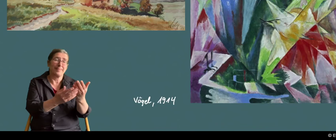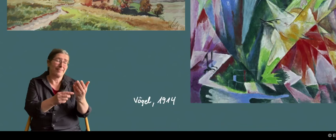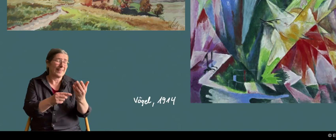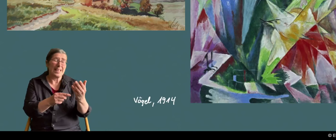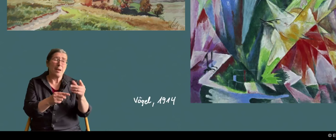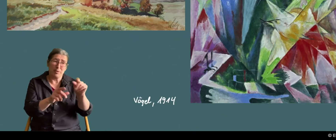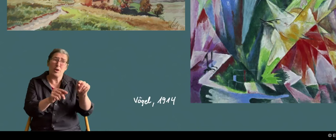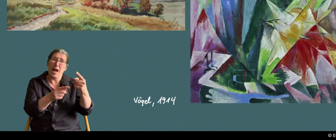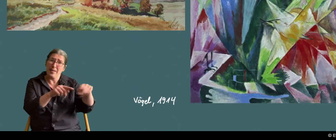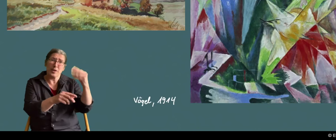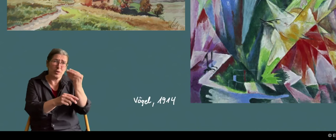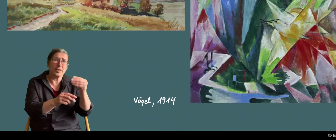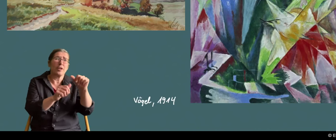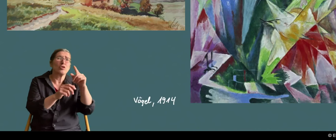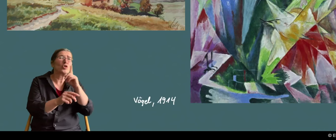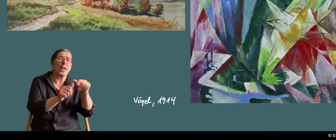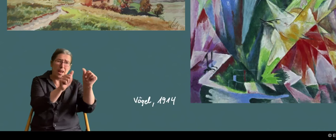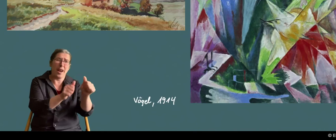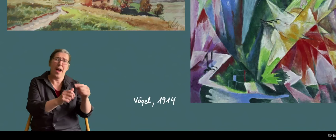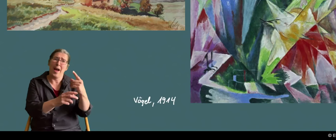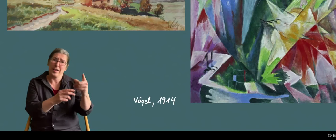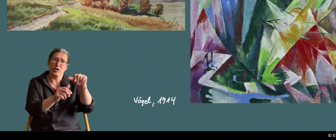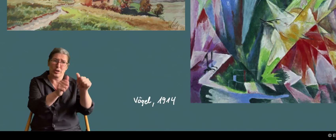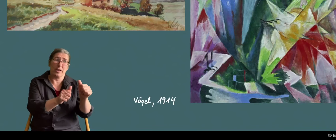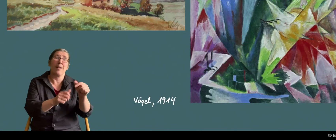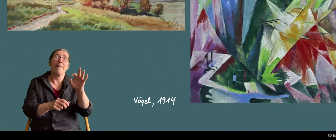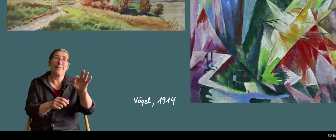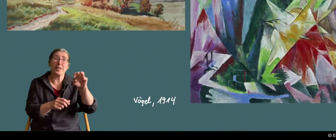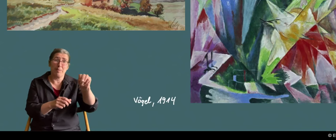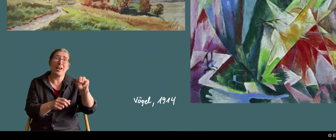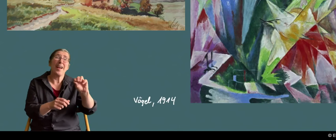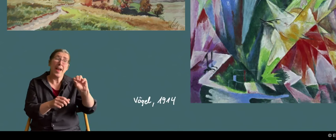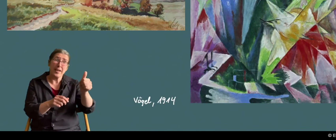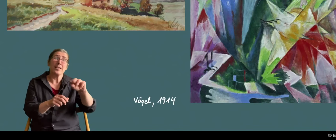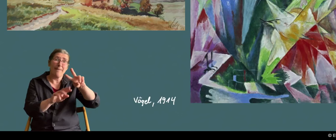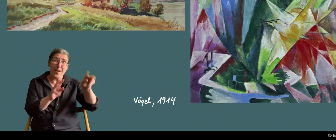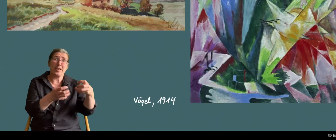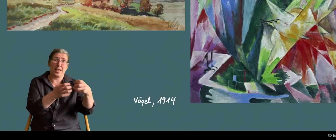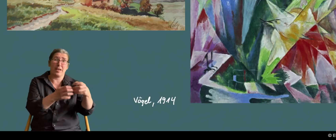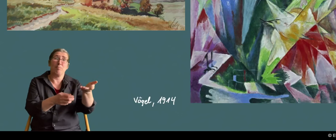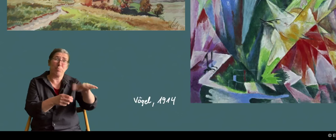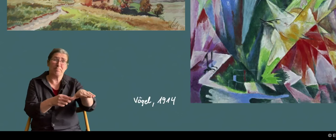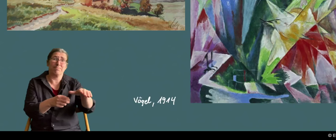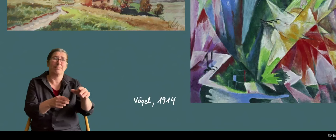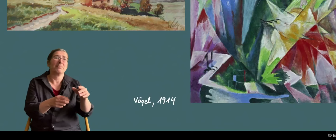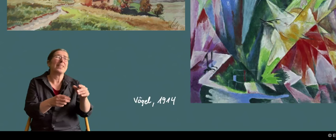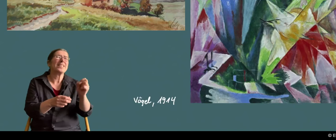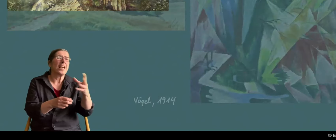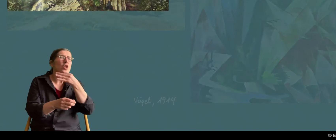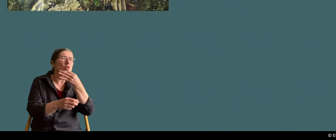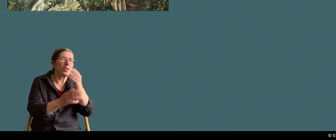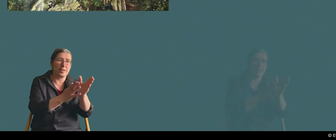anderen Künstler ganz eigene Stile entwickelt haben. Franz Marc ist übrigens im Ersten Weltkrieg gefallen. Da war er noch sehr jung.